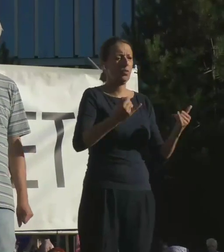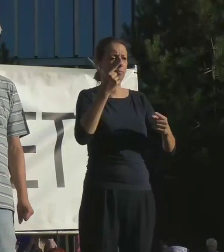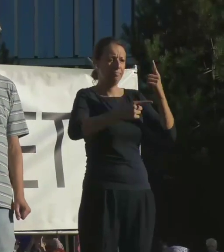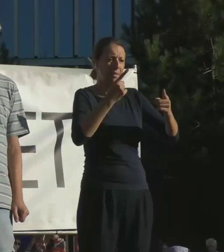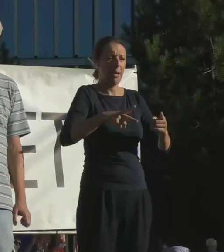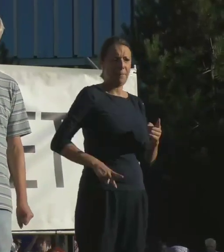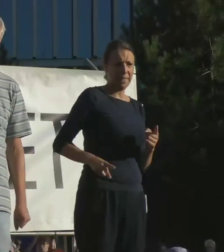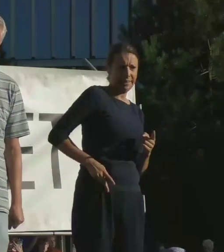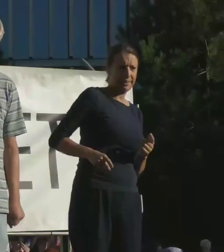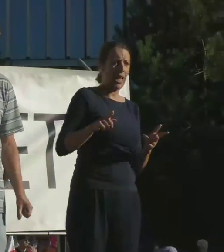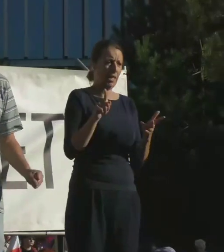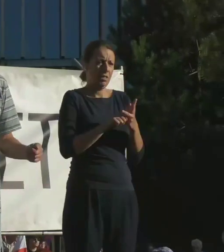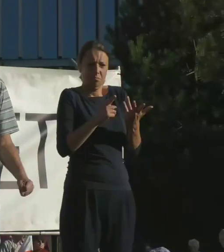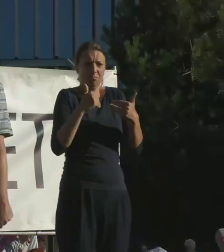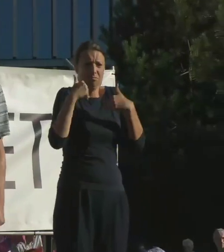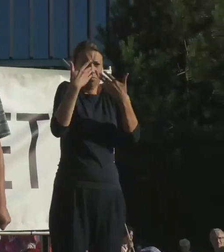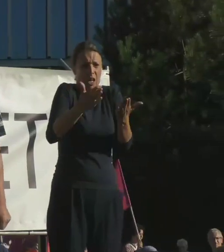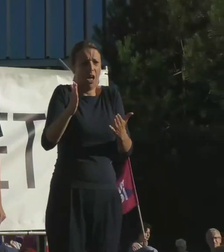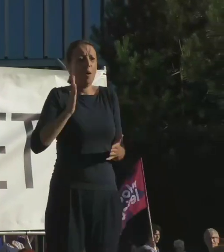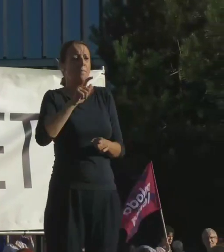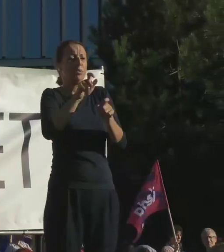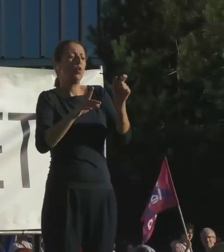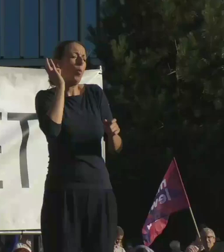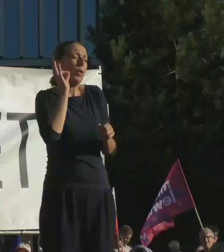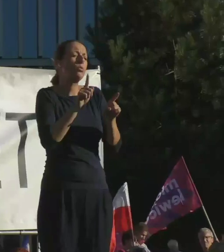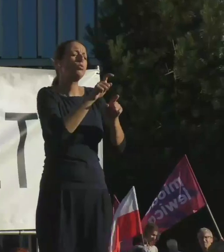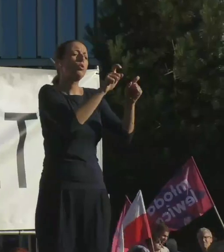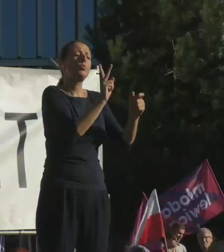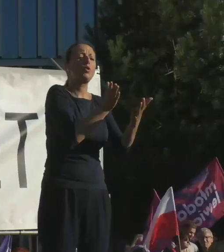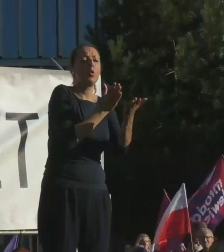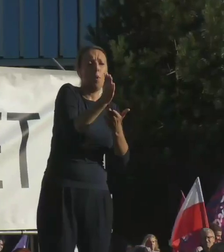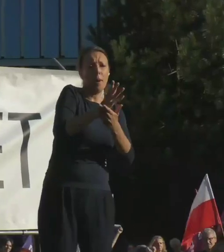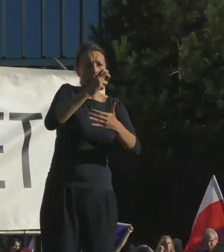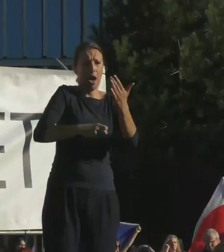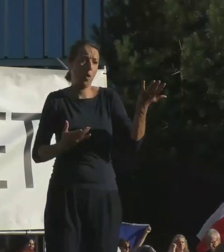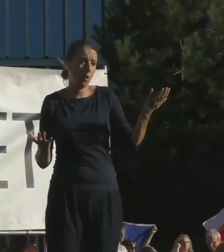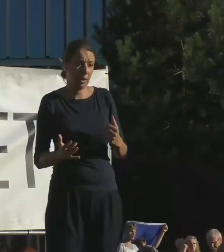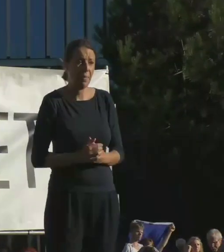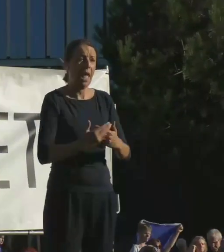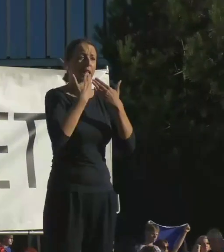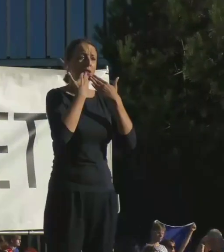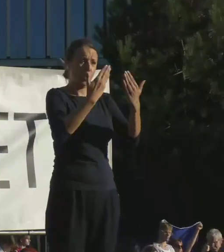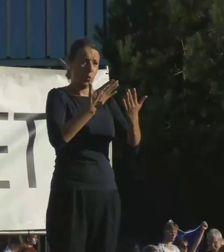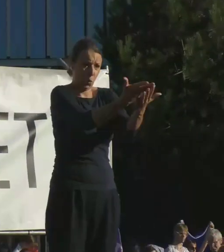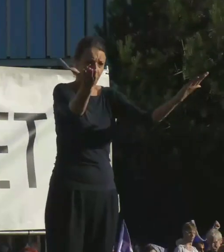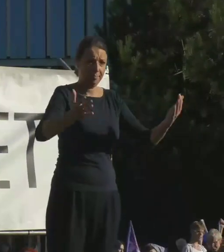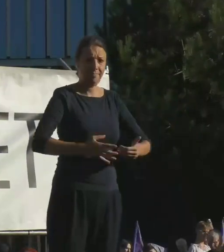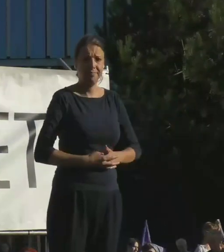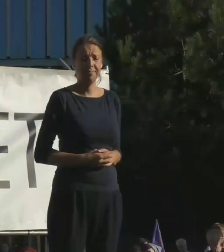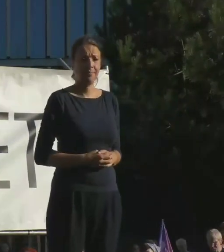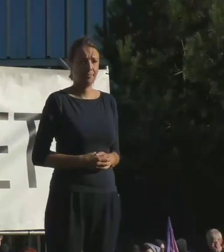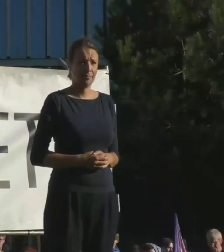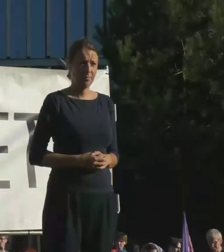zapewnić bezpieczeństwo kobietom i osobom pomagającym w aborcji. Dziękuję!